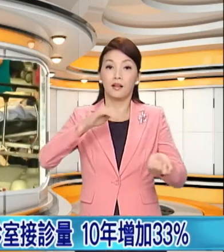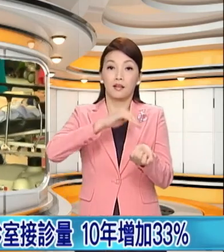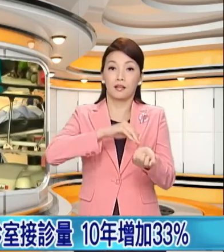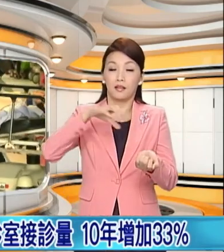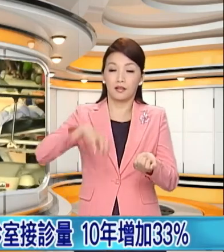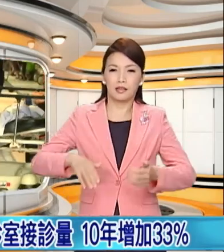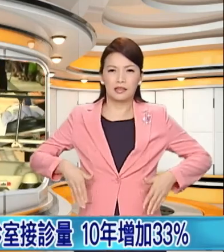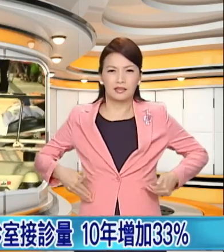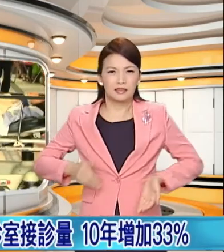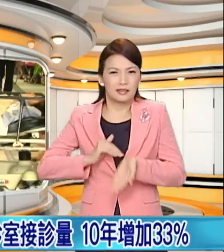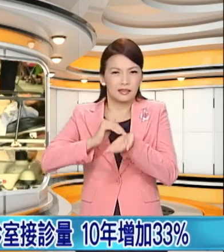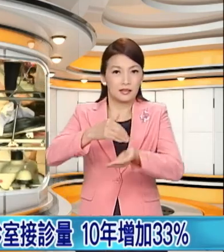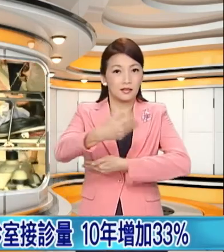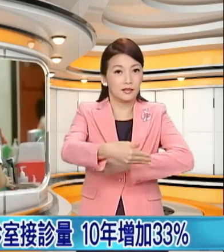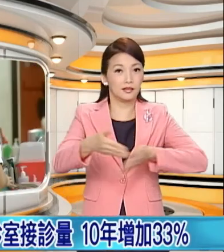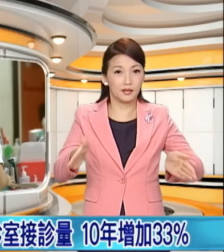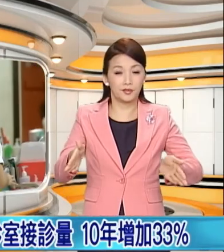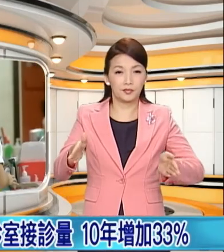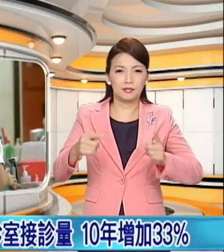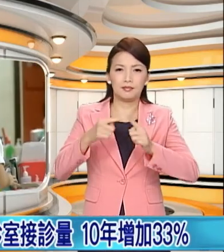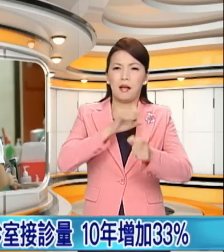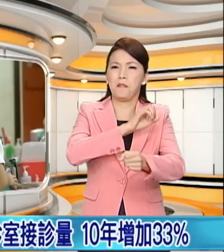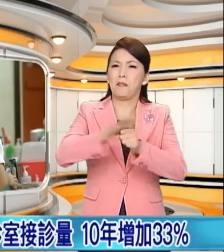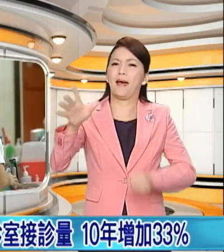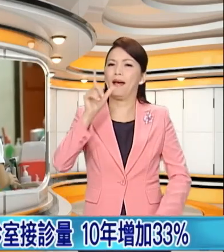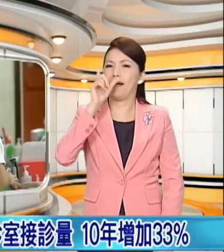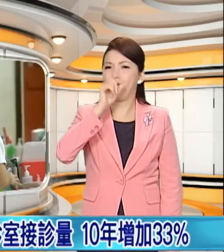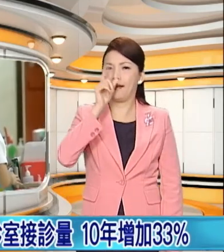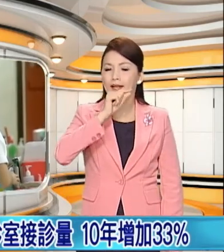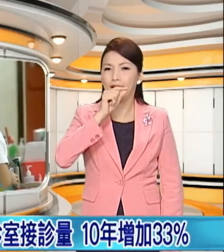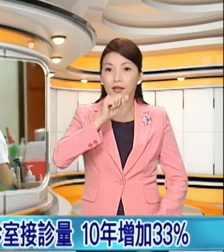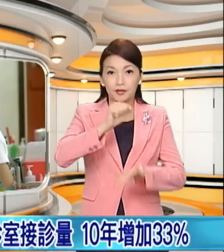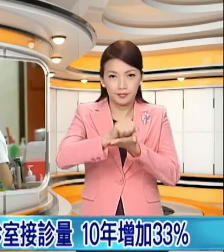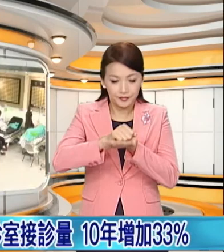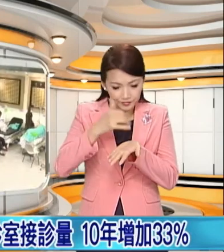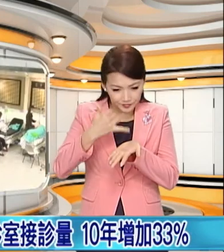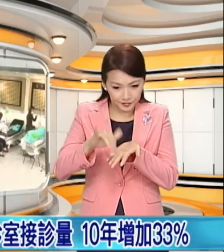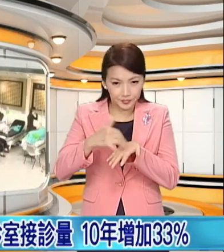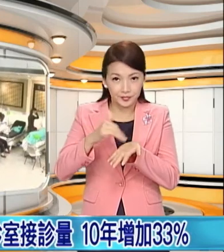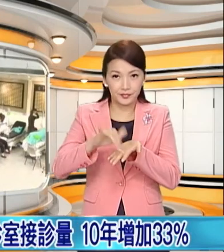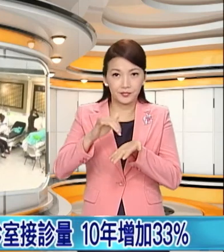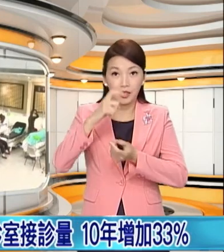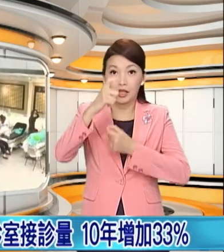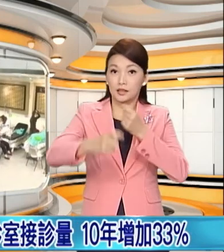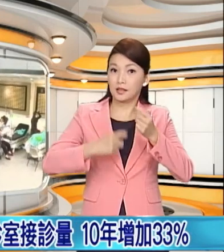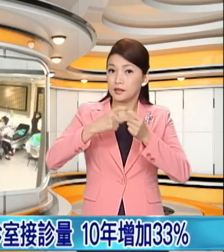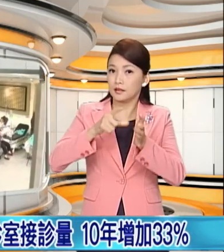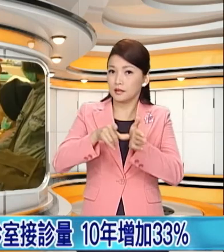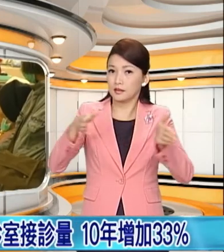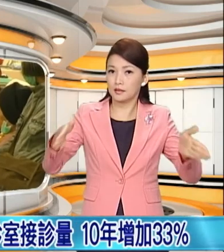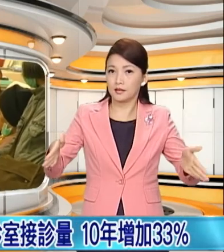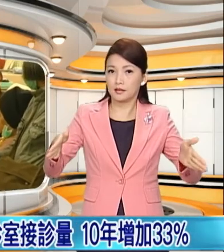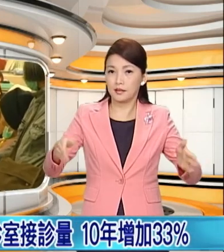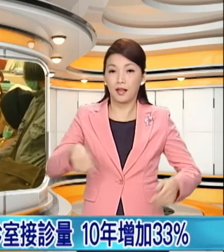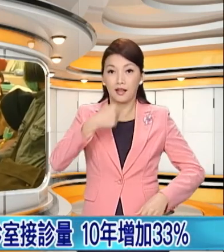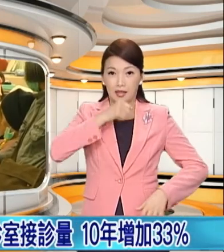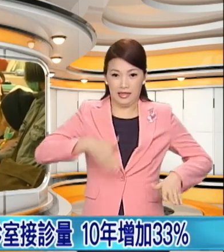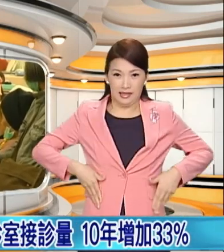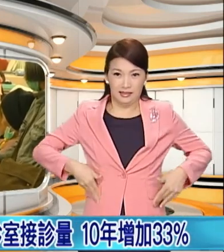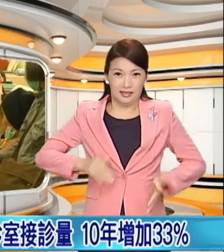大医院的急诊室总是人满为患。根据统计，十年内台湾急诊的接诊量增